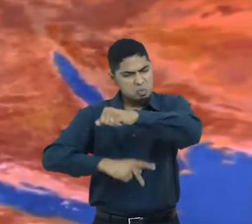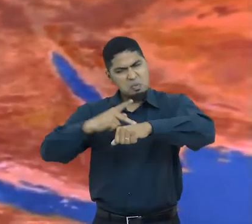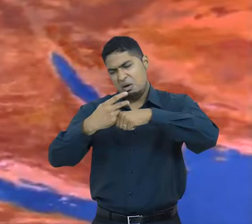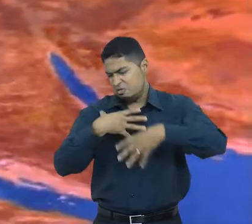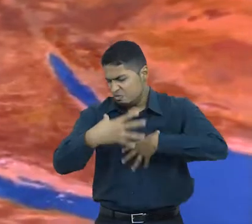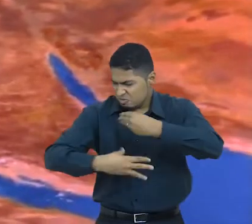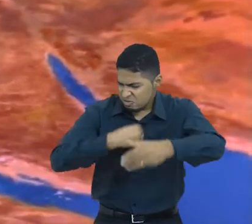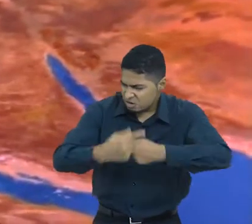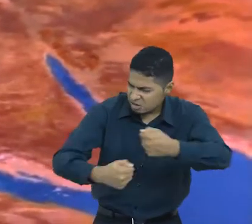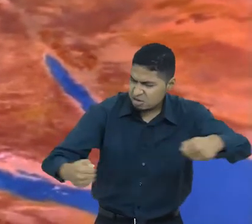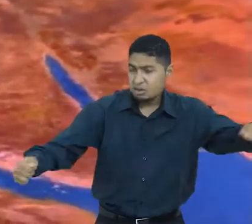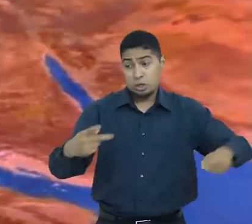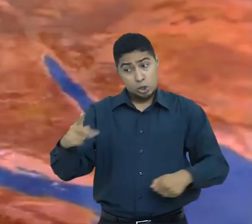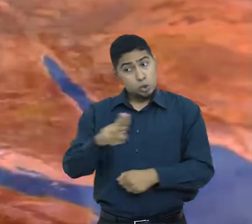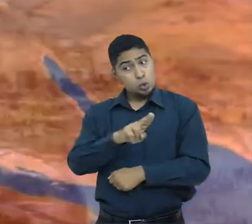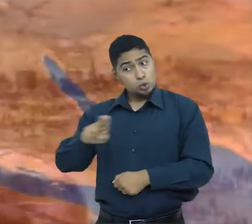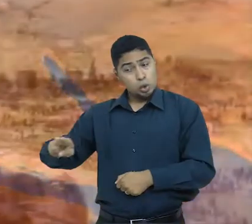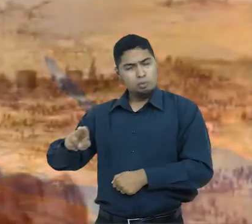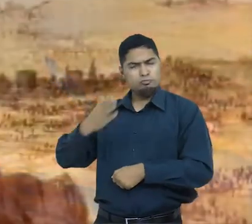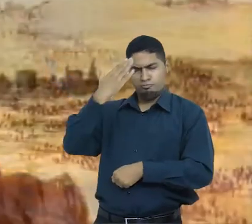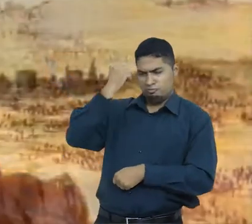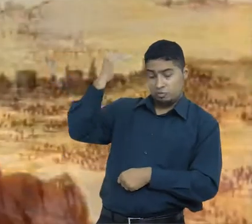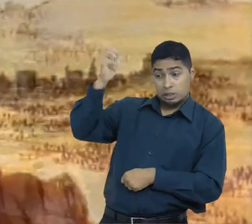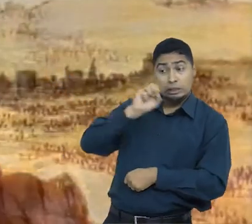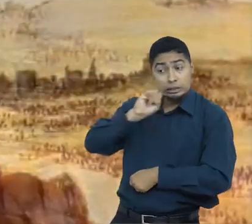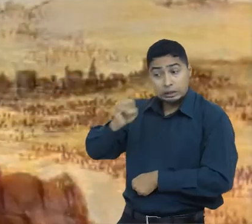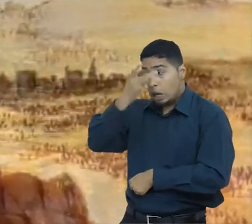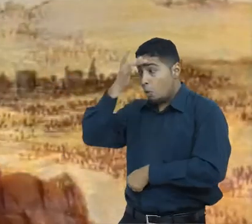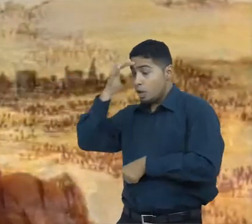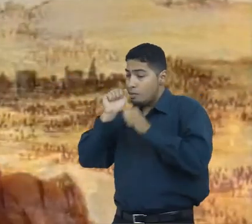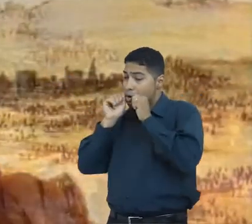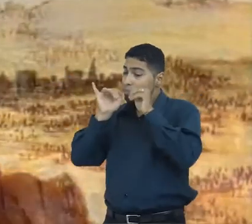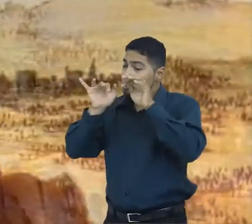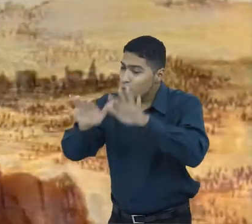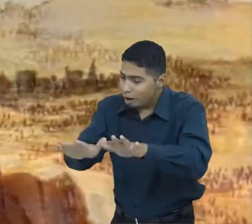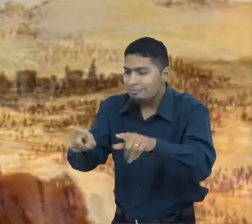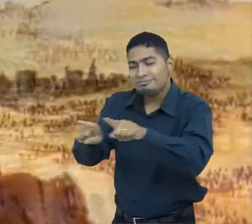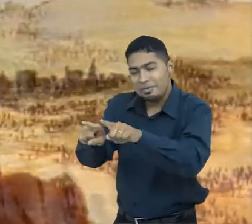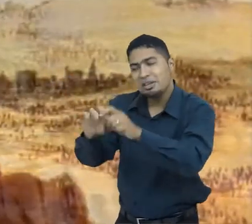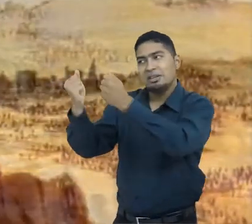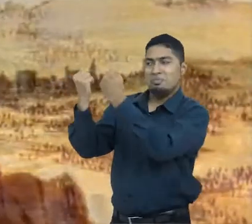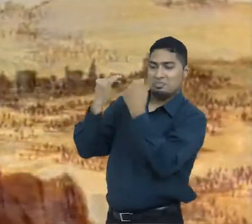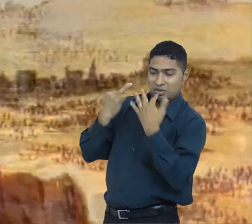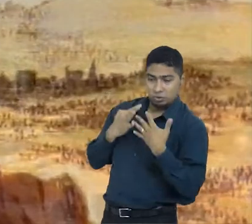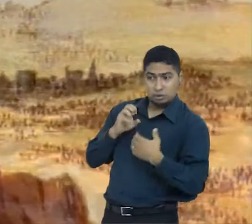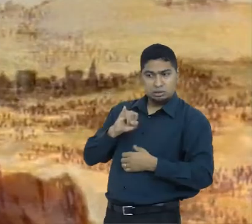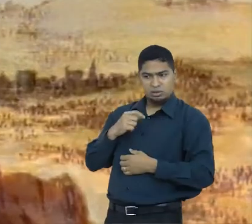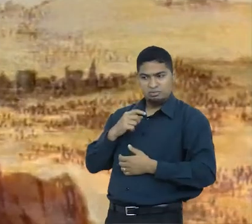será conhecido. Quem o abençoar também será abençoado, e quem o amaldiçoar será